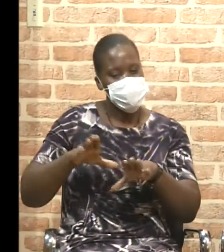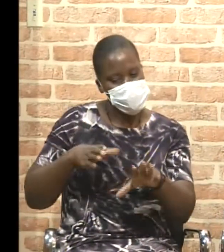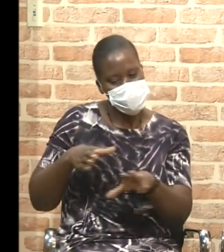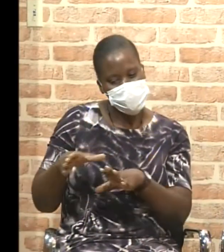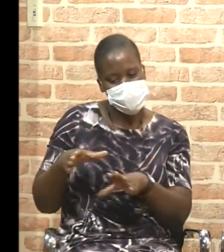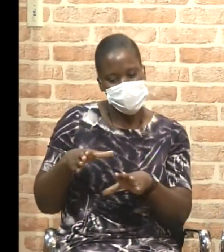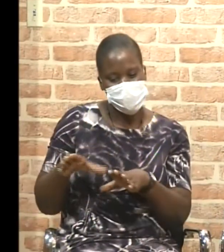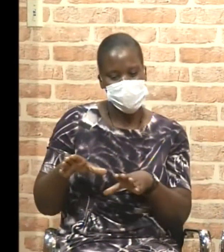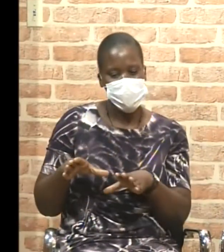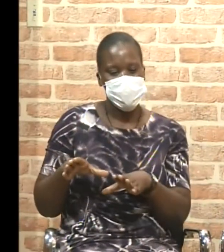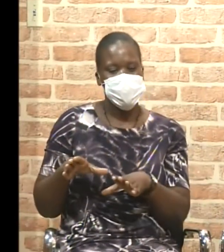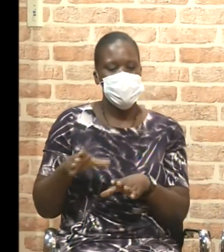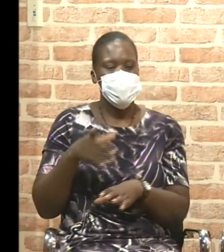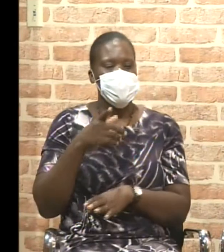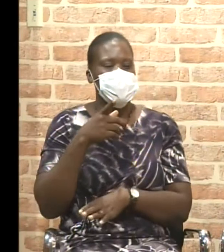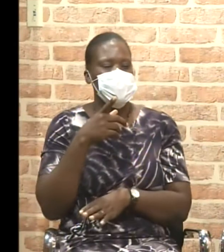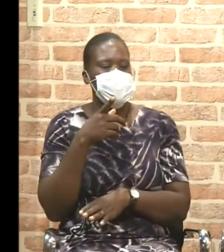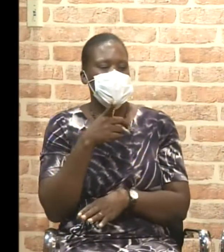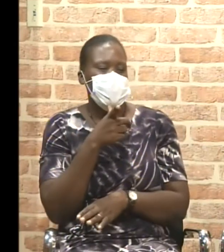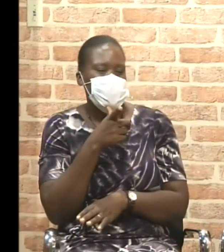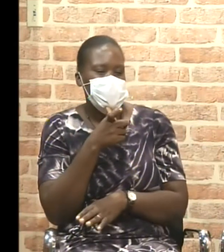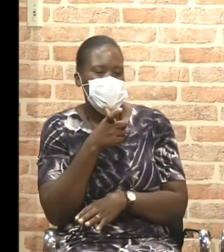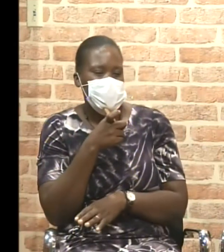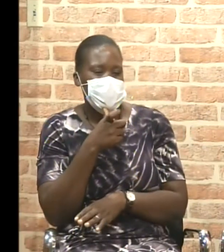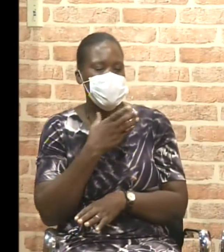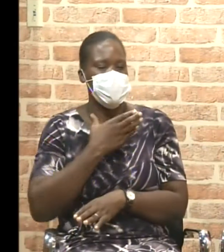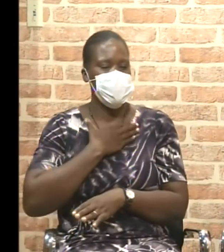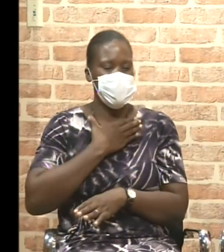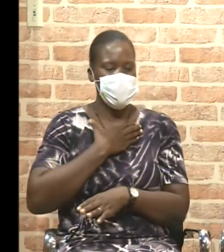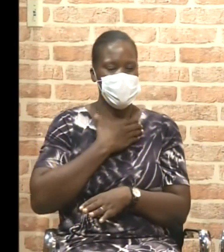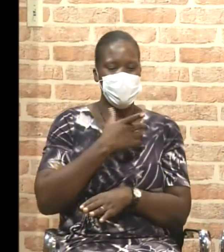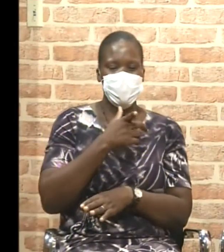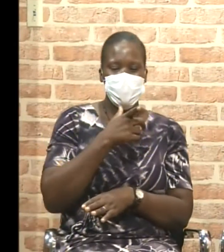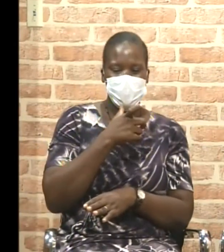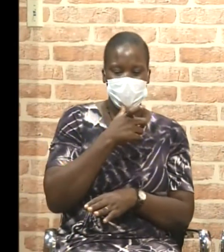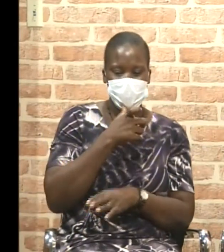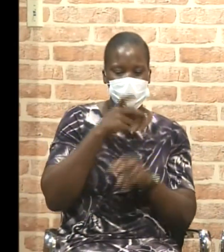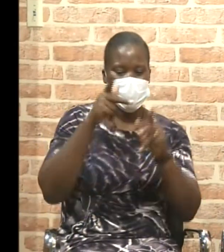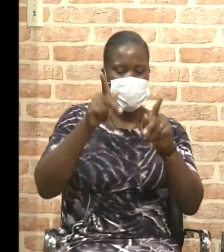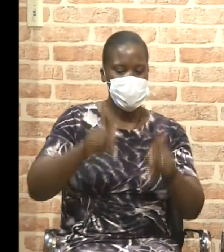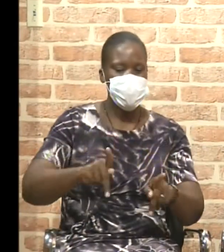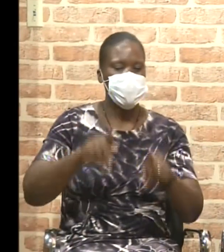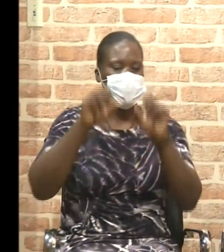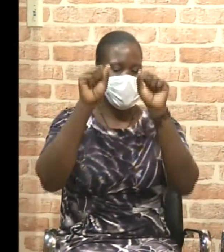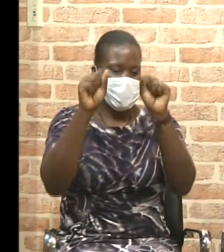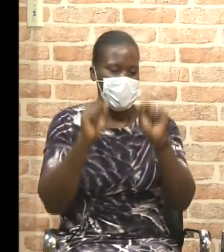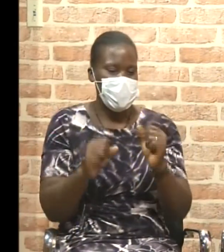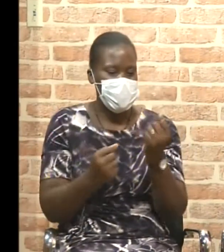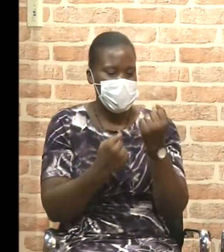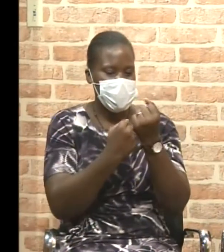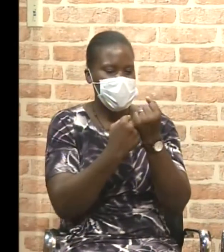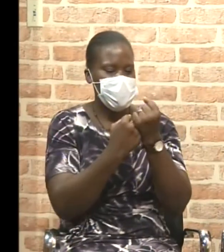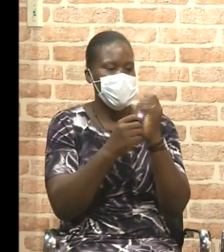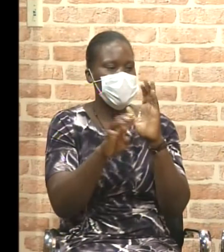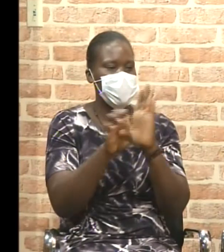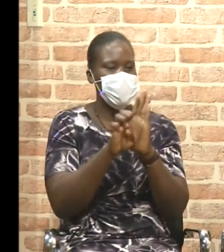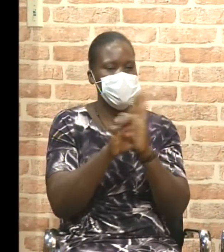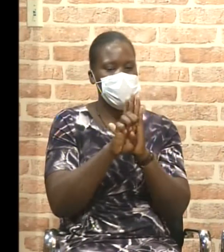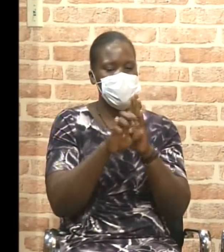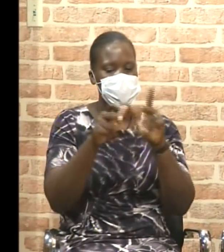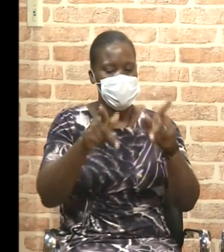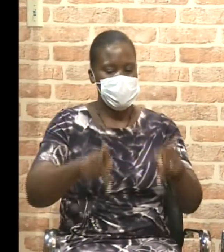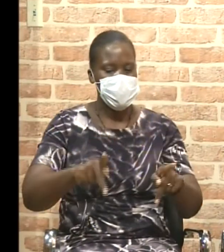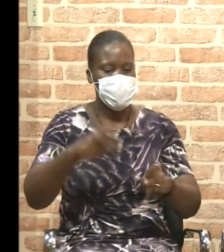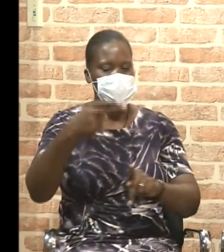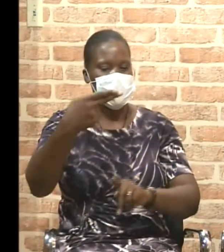qui avocat, qui monde que nous sommes capables de joindre, qui est capable de venir en appui. Par exemple, il y a un monde qui est handicapé qui est en prison, donc